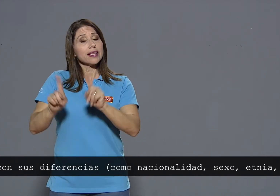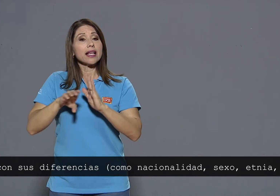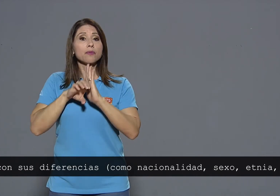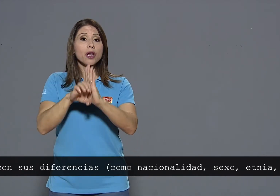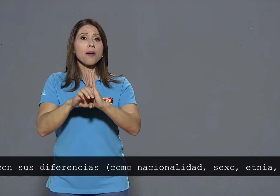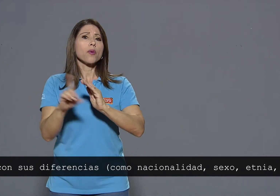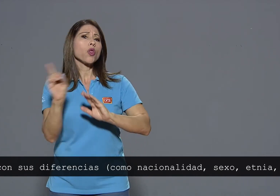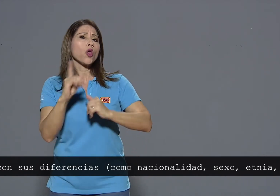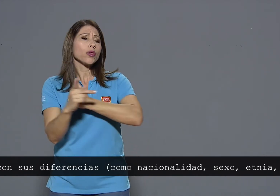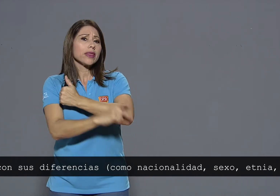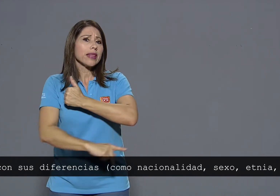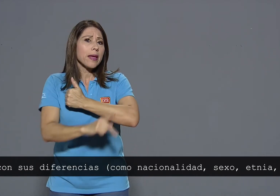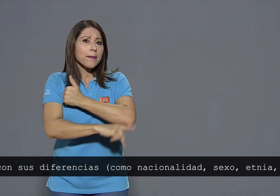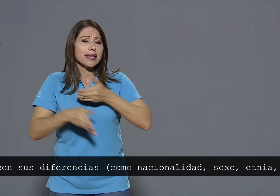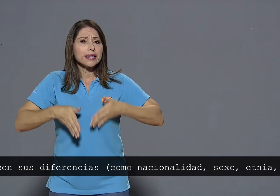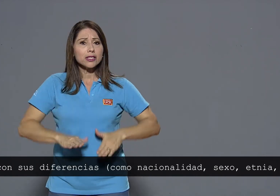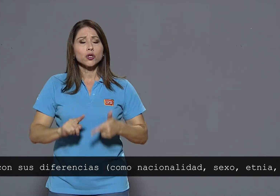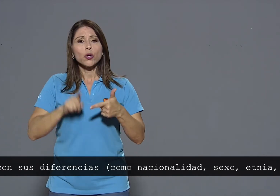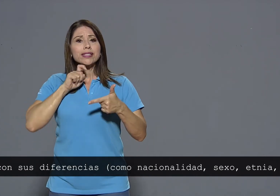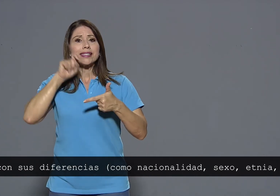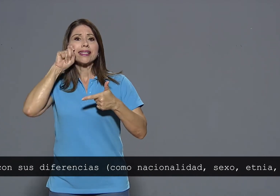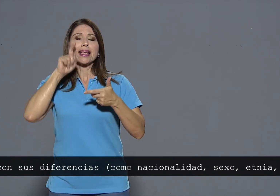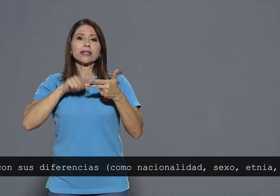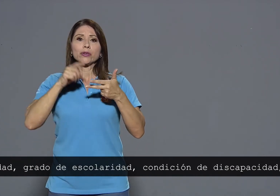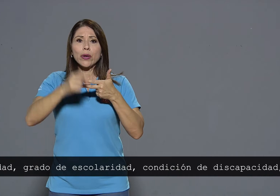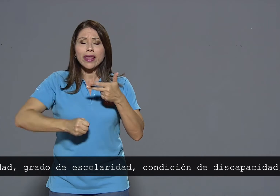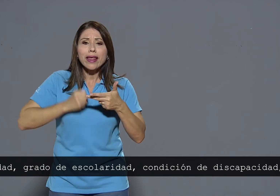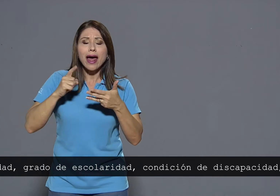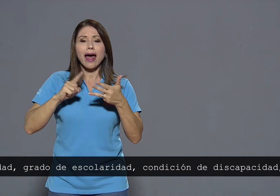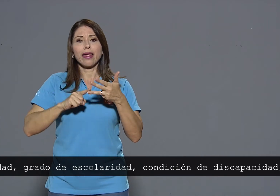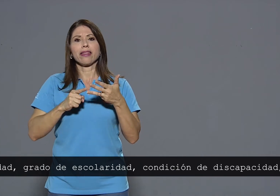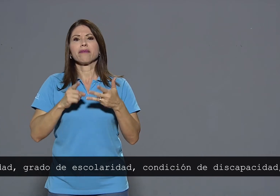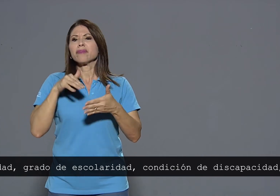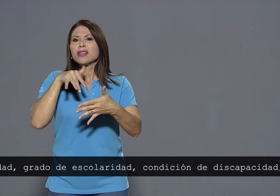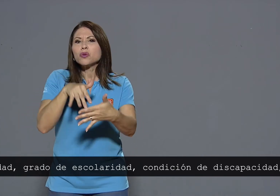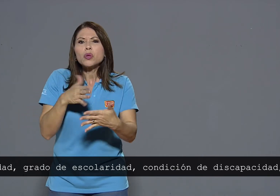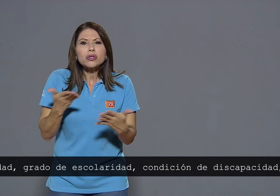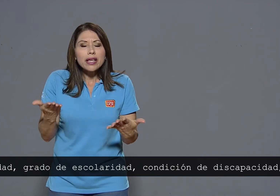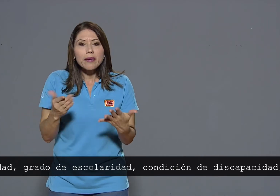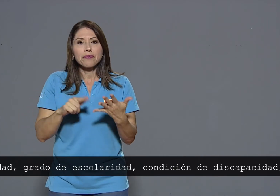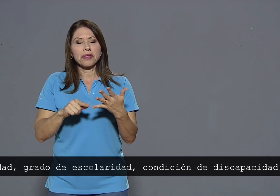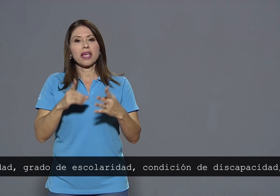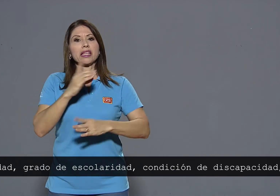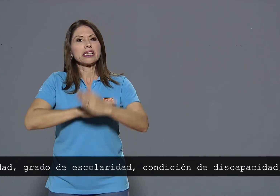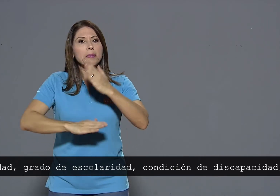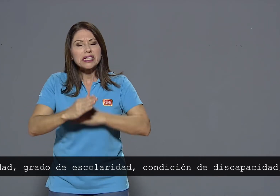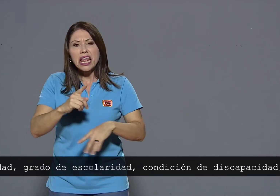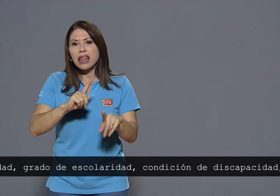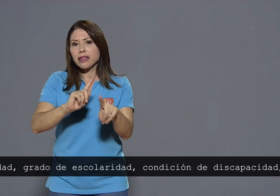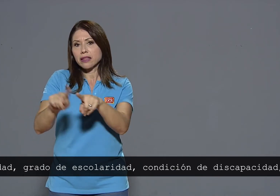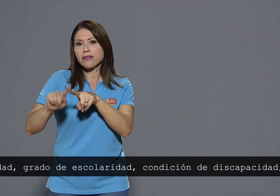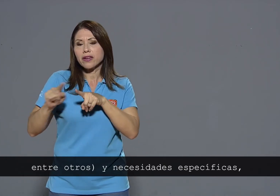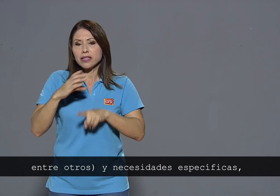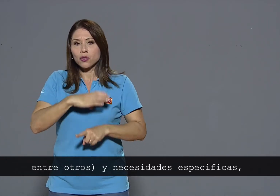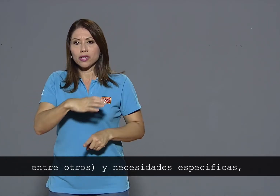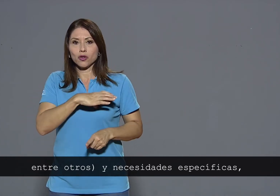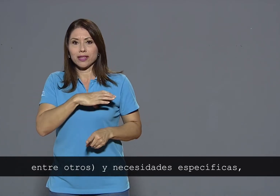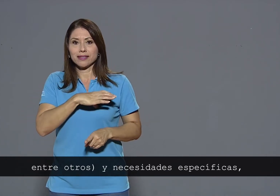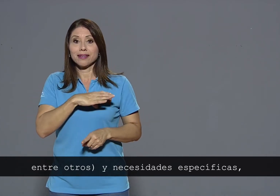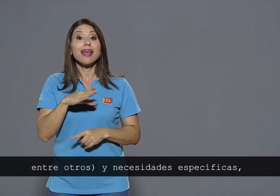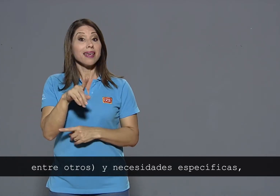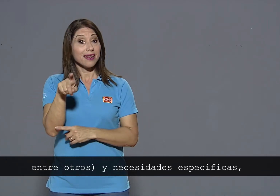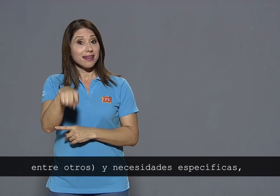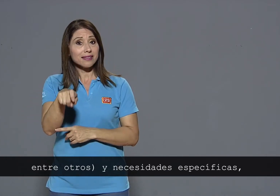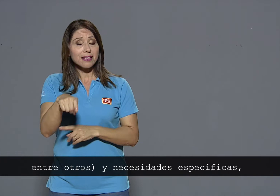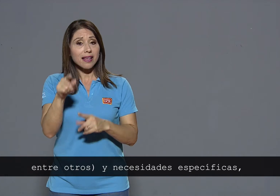sus diferencias como nacionalidad, sexo, etnia, edad, grado de escolaridad, condición de discapacidad, entre